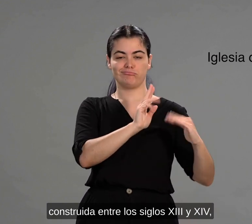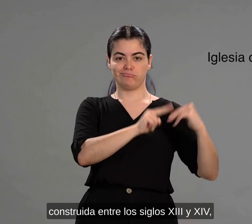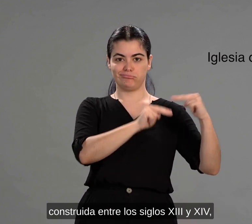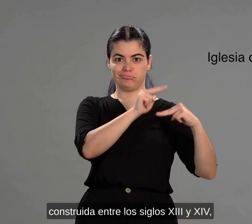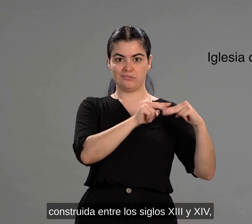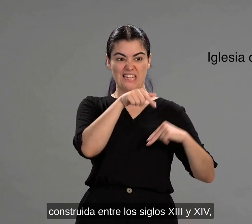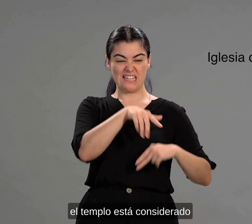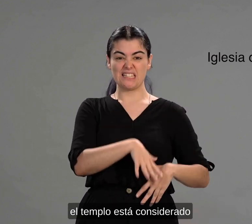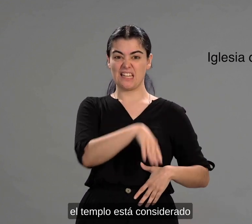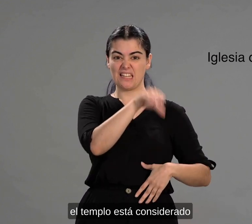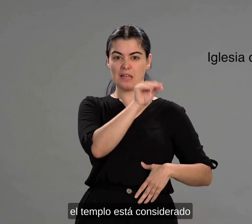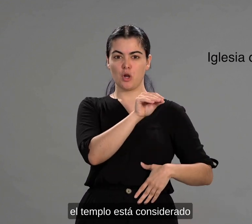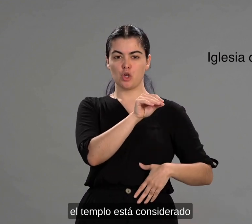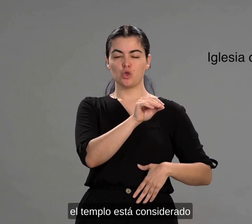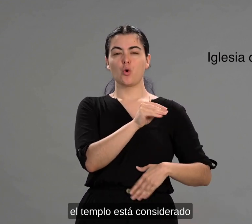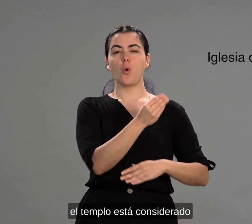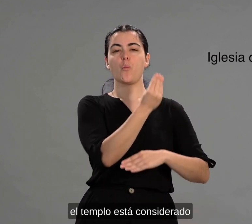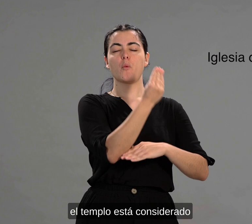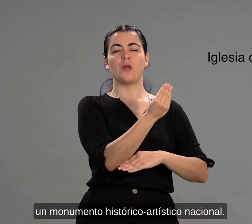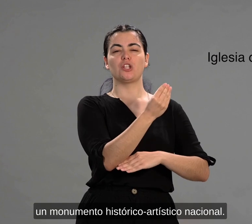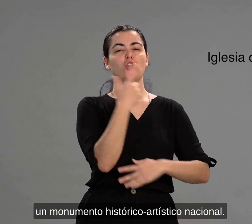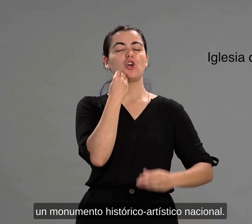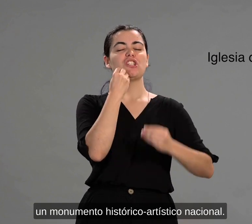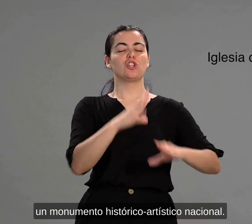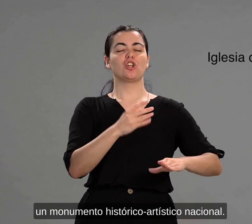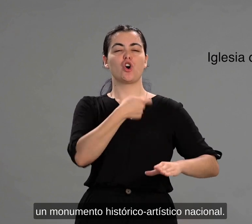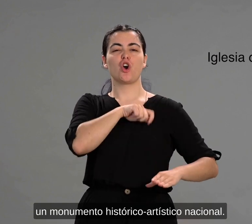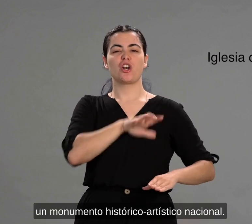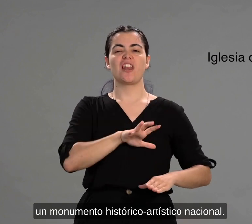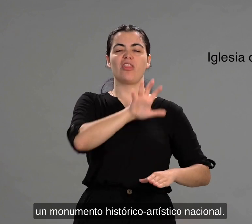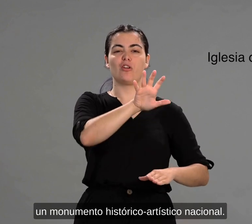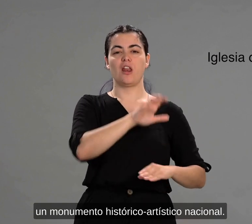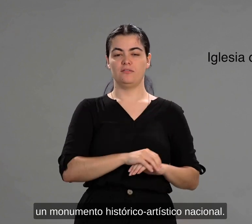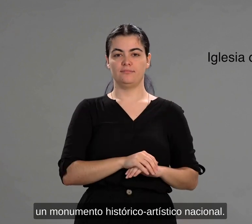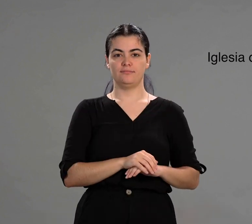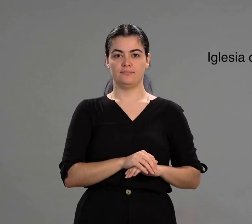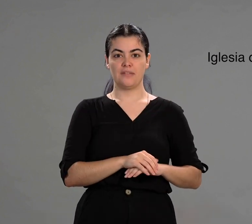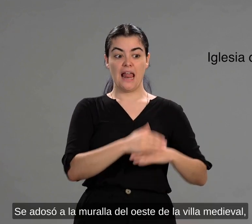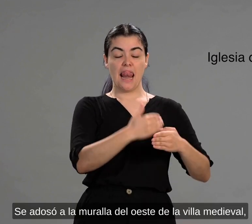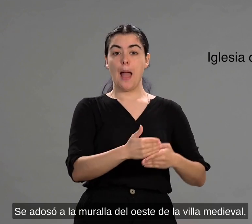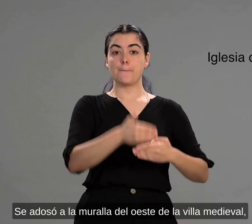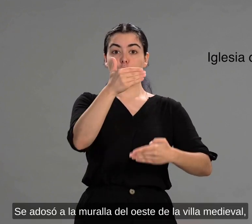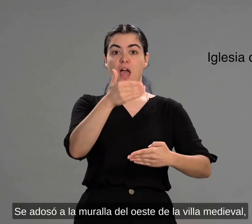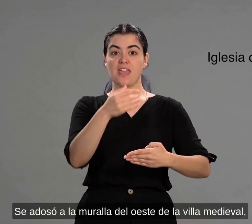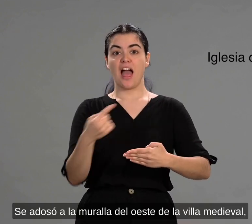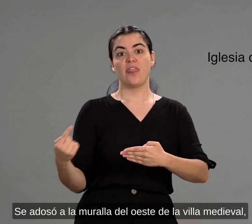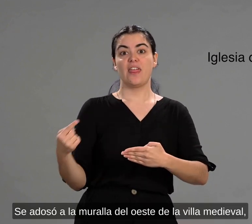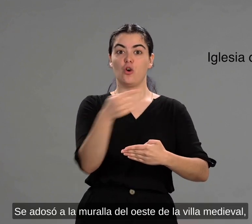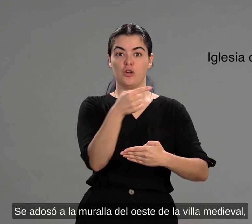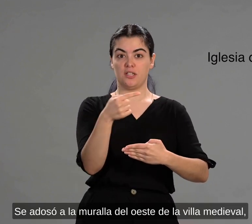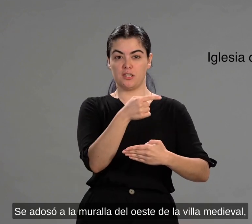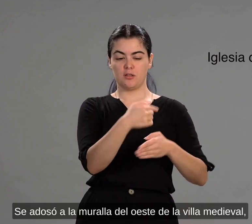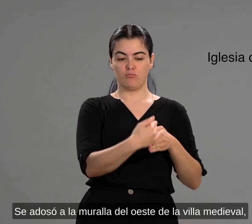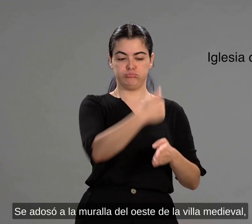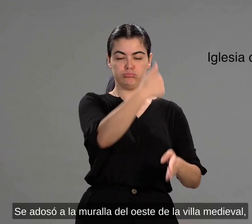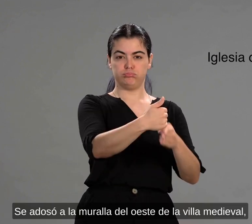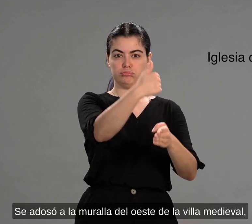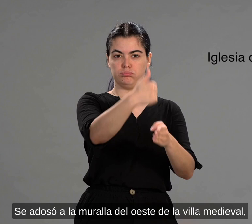XIII y XIV, el templo está considerado un monumento histórico-artístico nacional. Se adosó a la muralla del oeste de la Villa Medieval